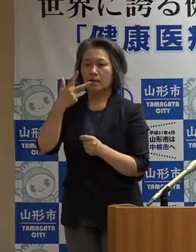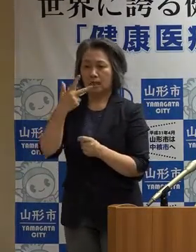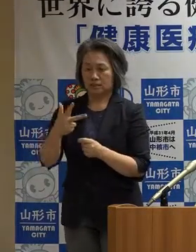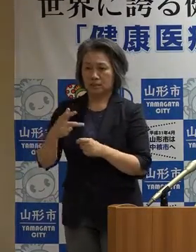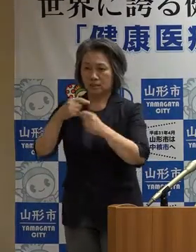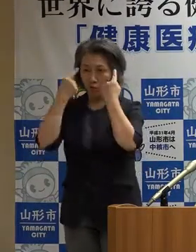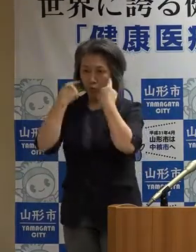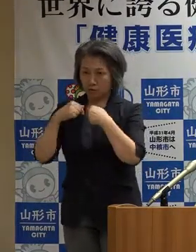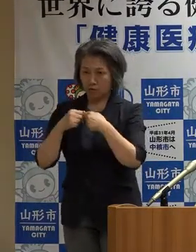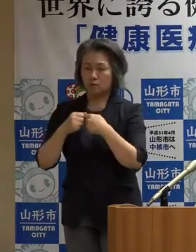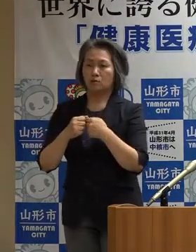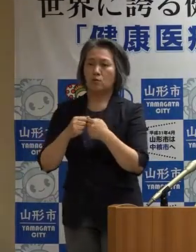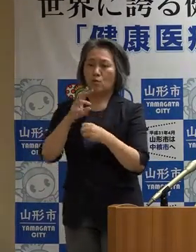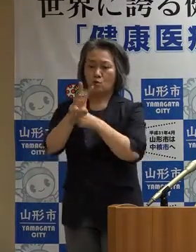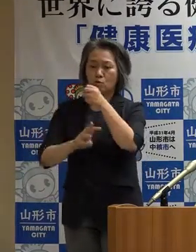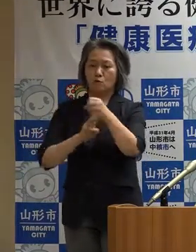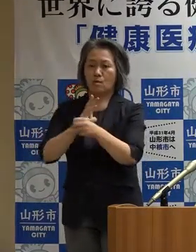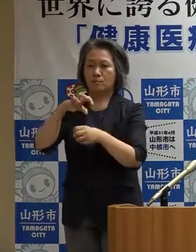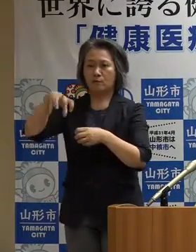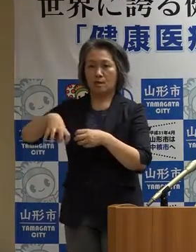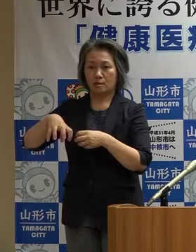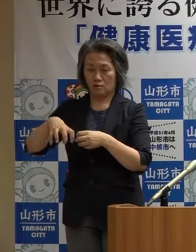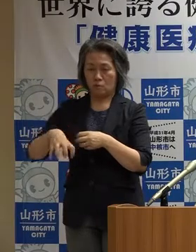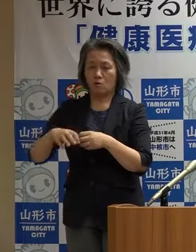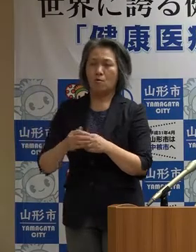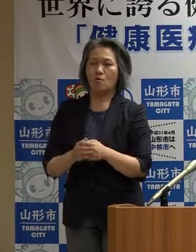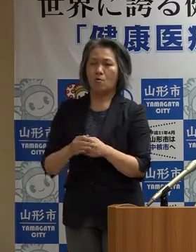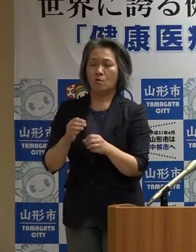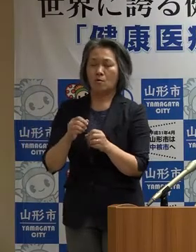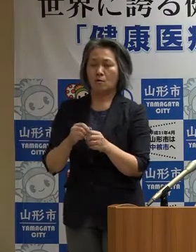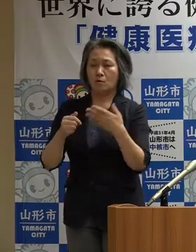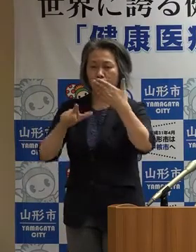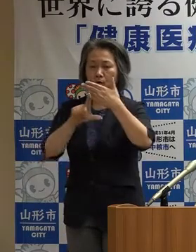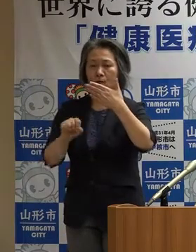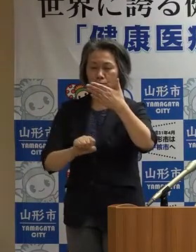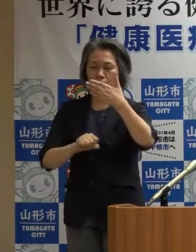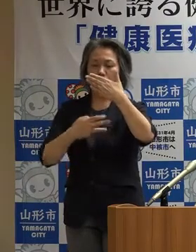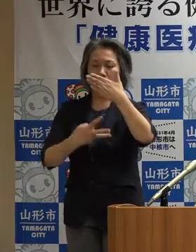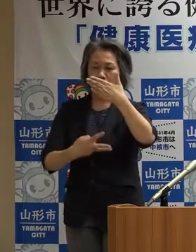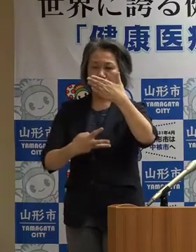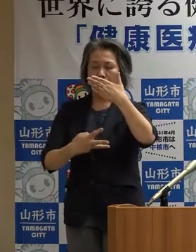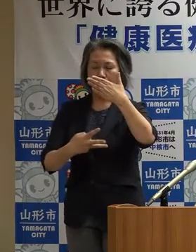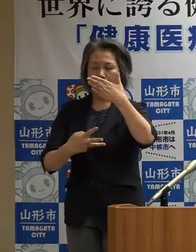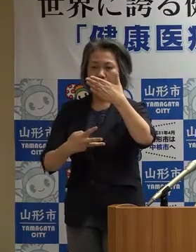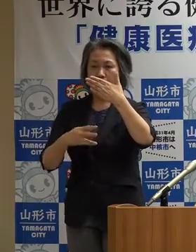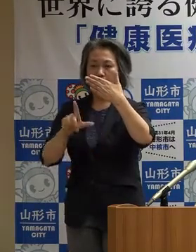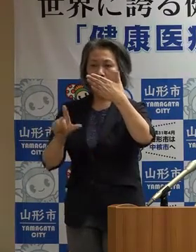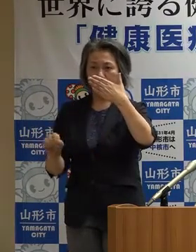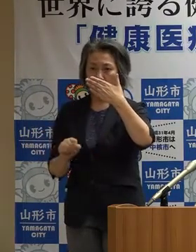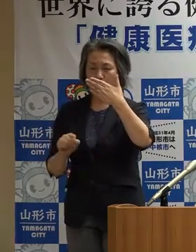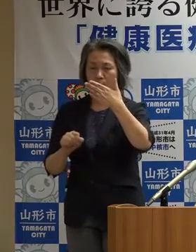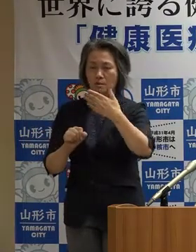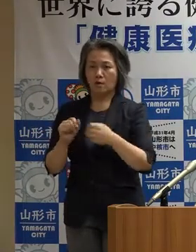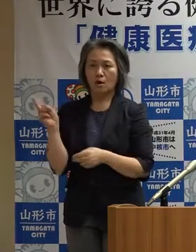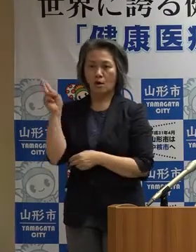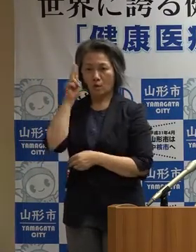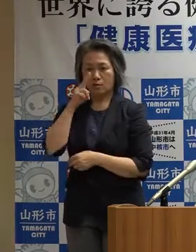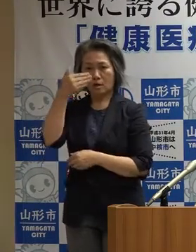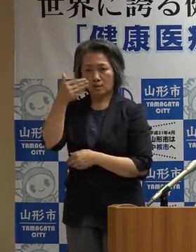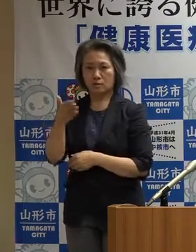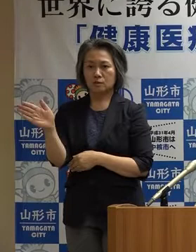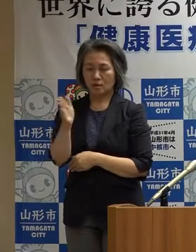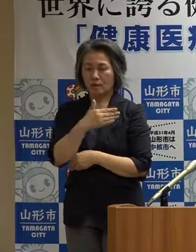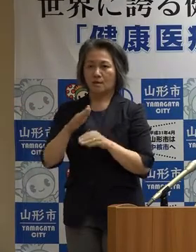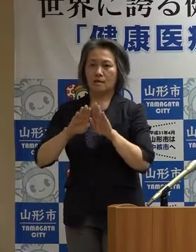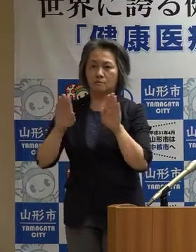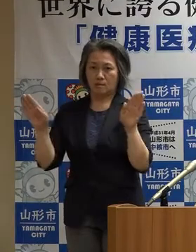トとなる山形市ふるさと納税特設サイトを9月3日月曜日午前9時から開設いた